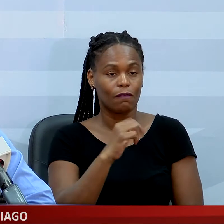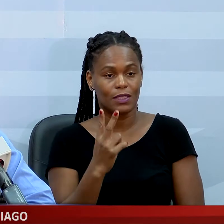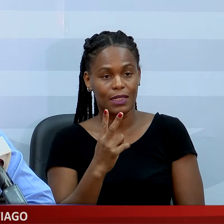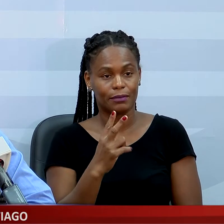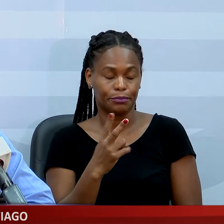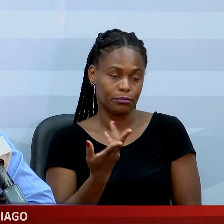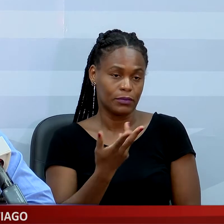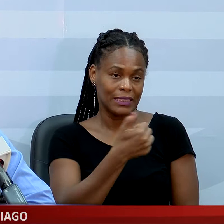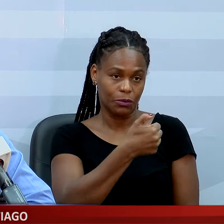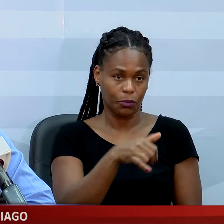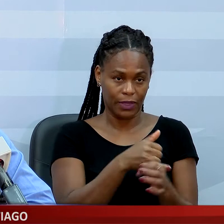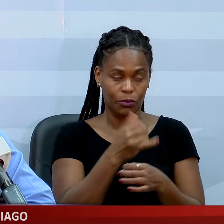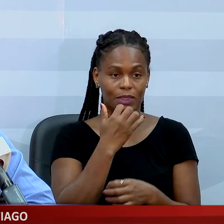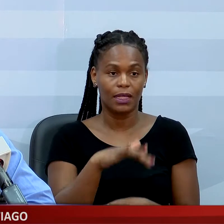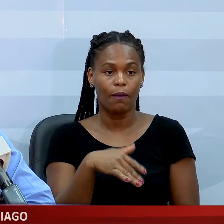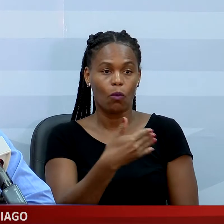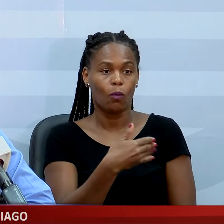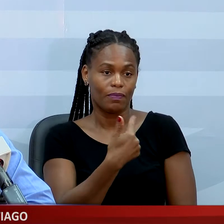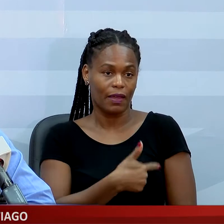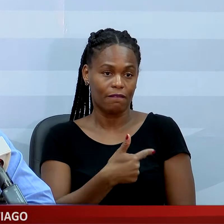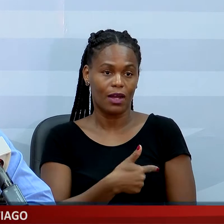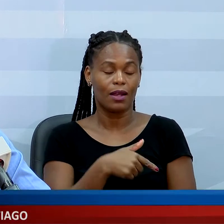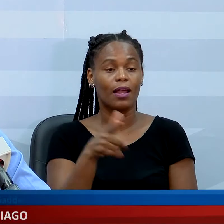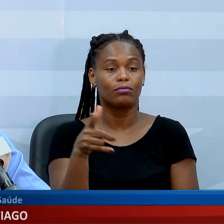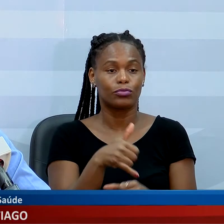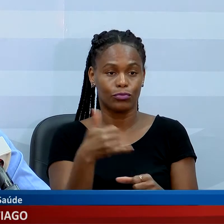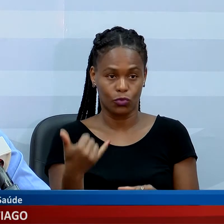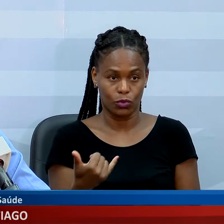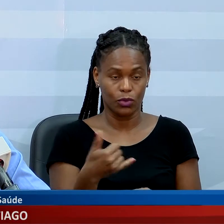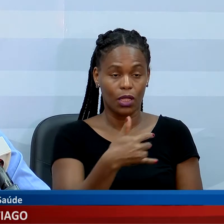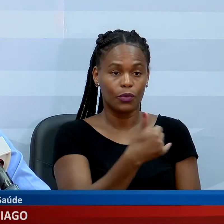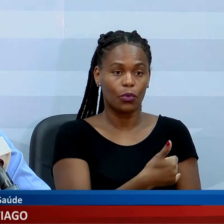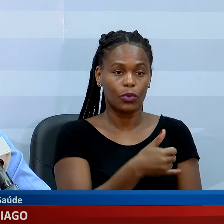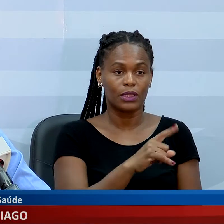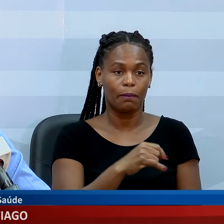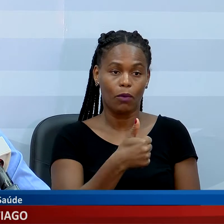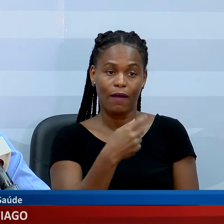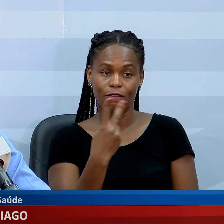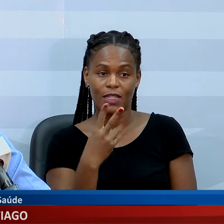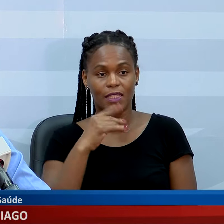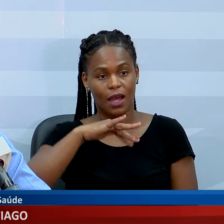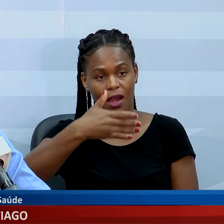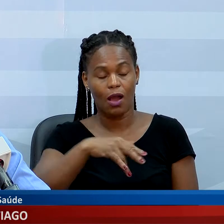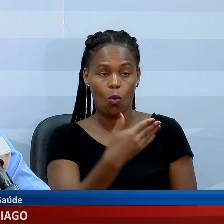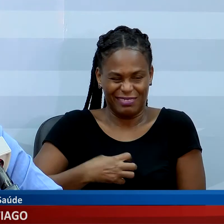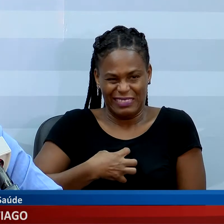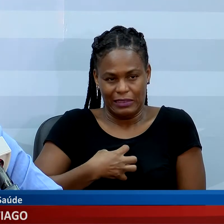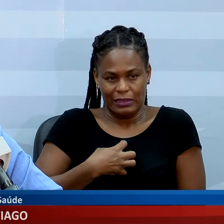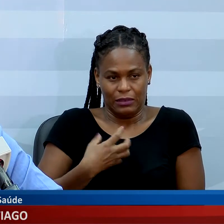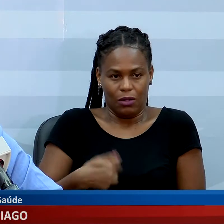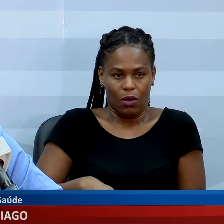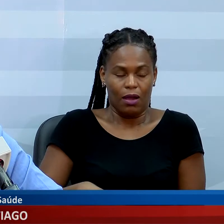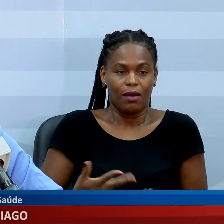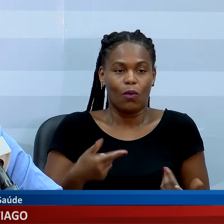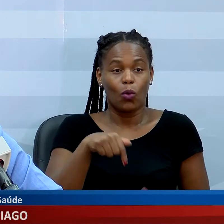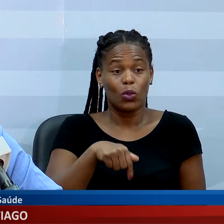no Sal, 1 em Tarrafal de São Nicolau, 2 na Boa Vista e 1 no Maio.